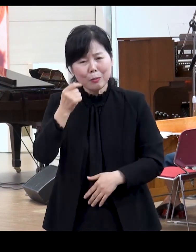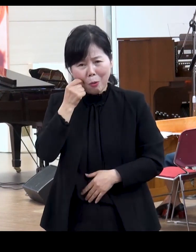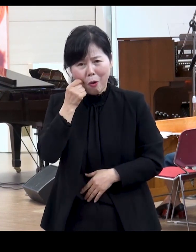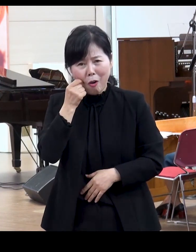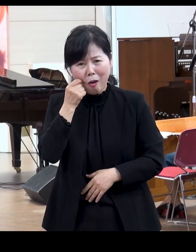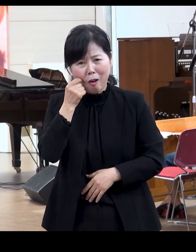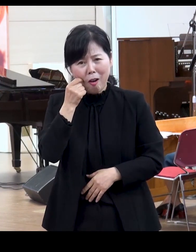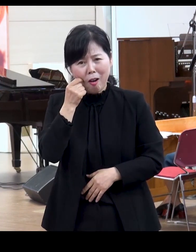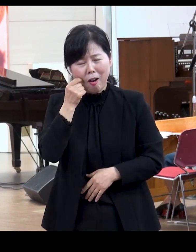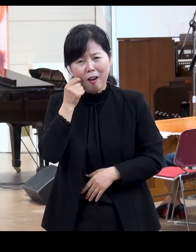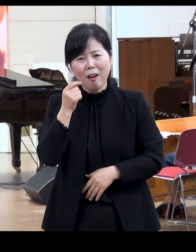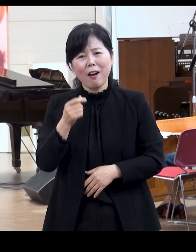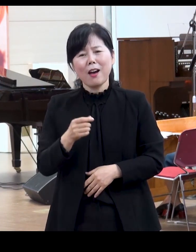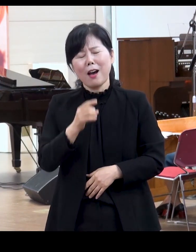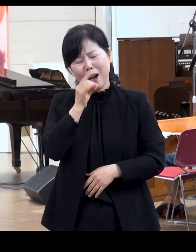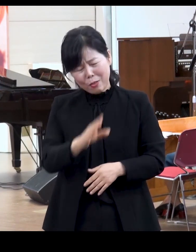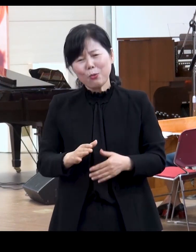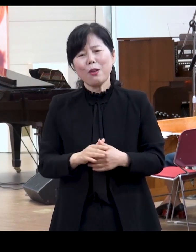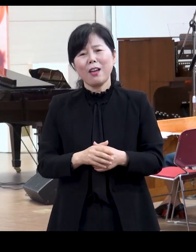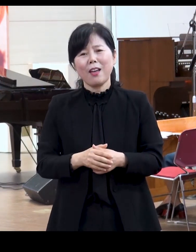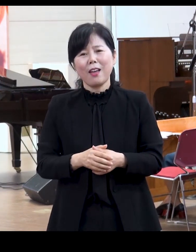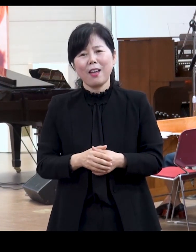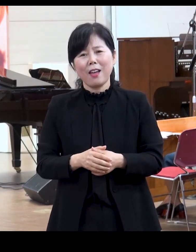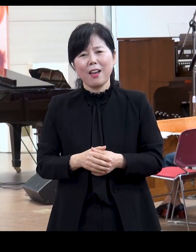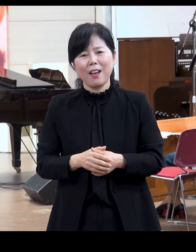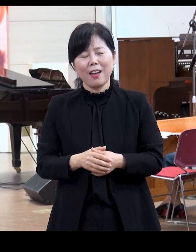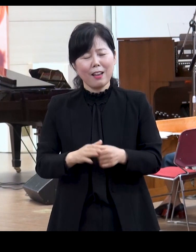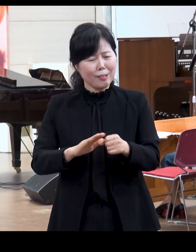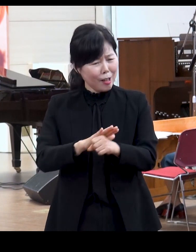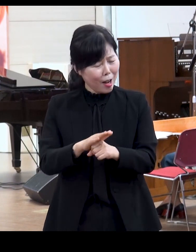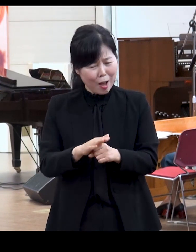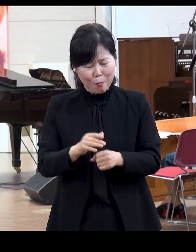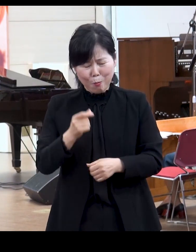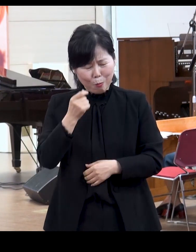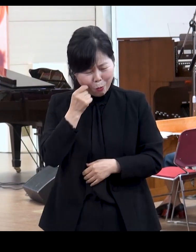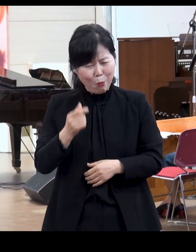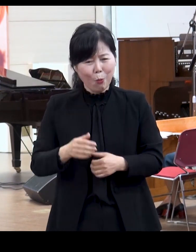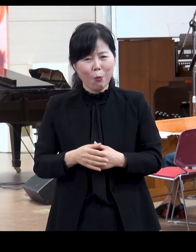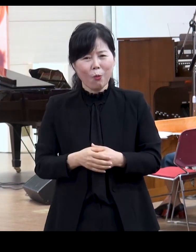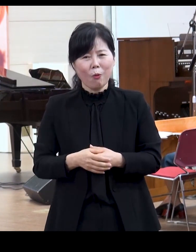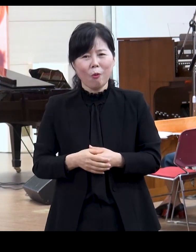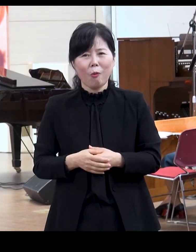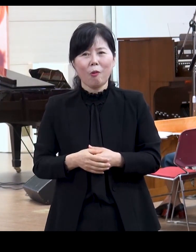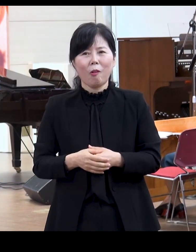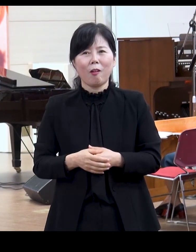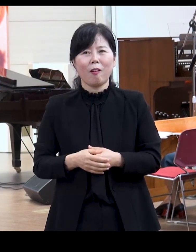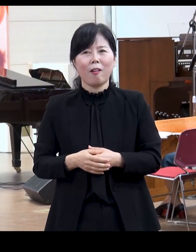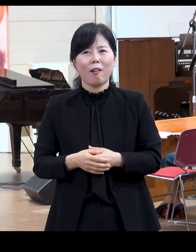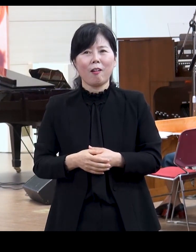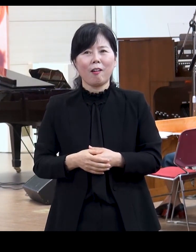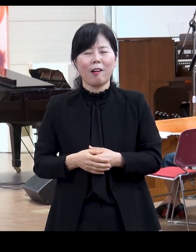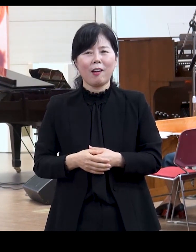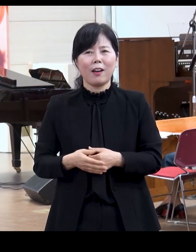식으로 조작할 수 있는 게 아니잖아요. 안 되는데 말이죠. 어떻게 사랑해요? 아무리 애를 써도. 자, 그런데